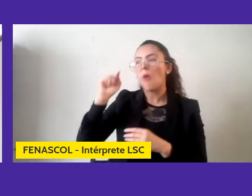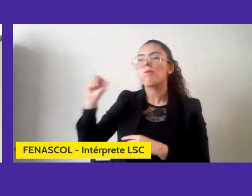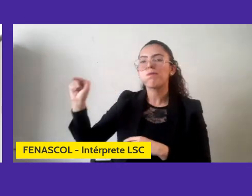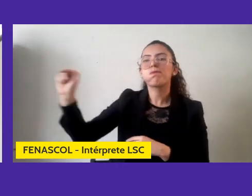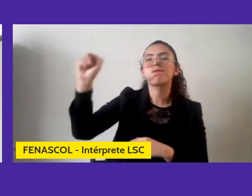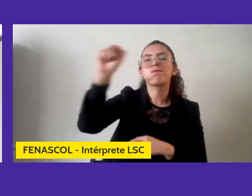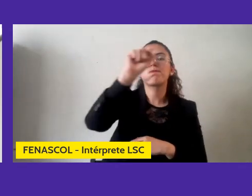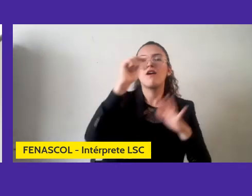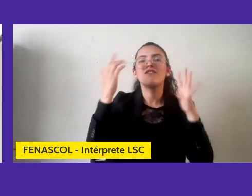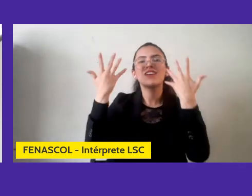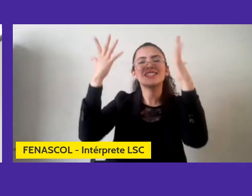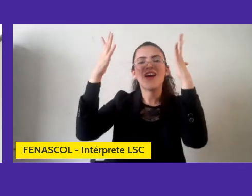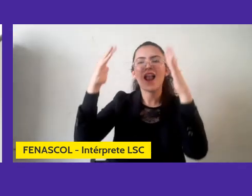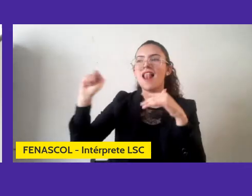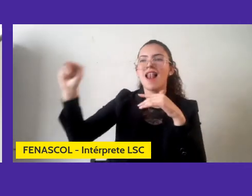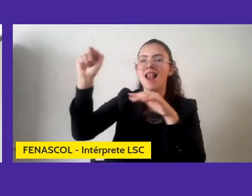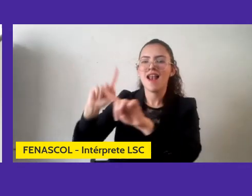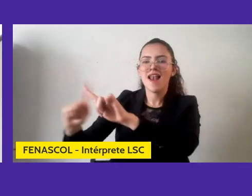es en desarrollo.